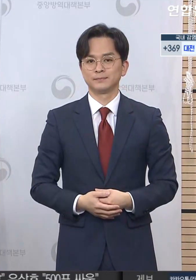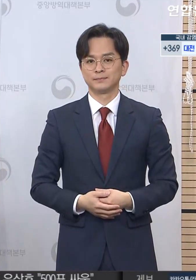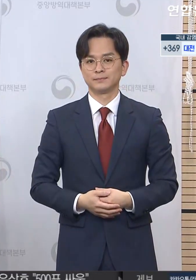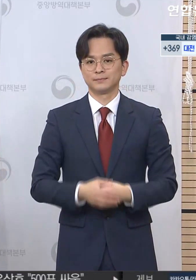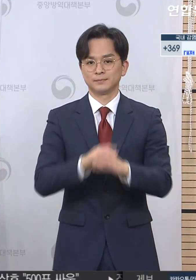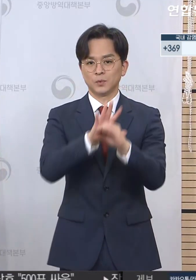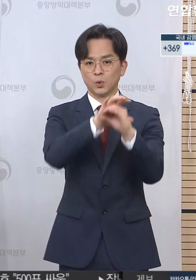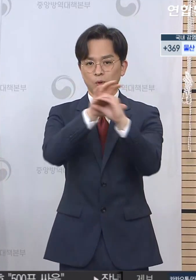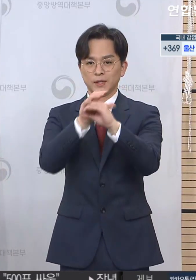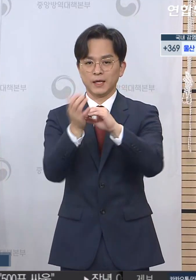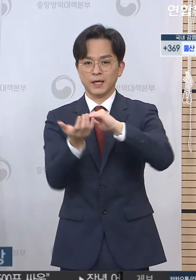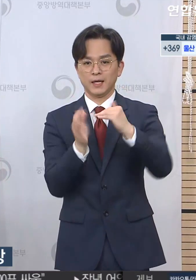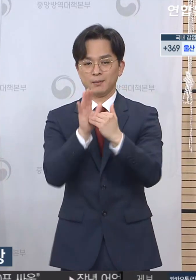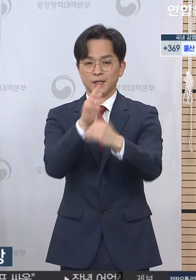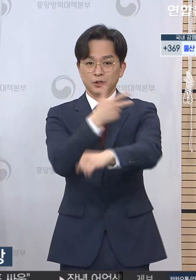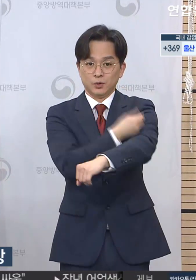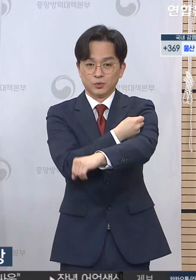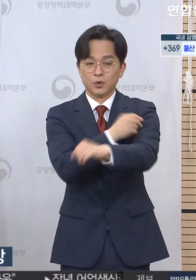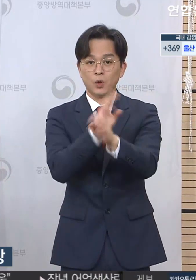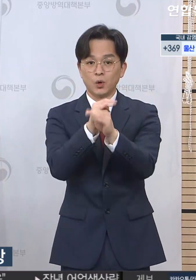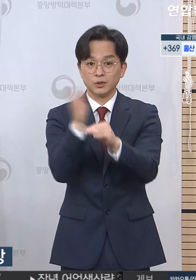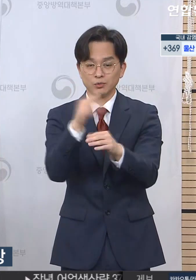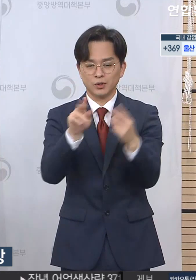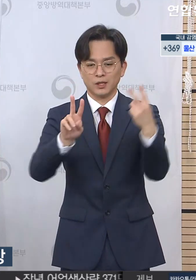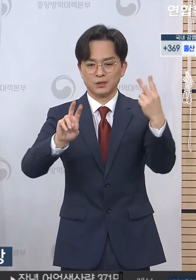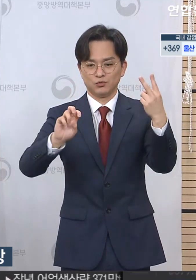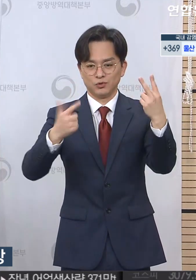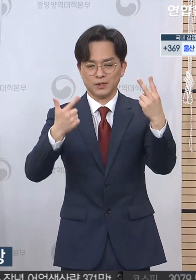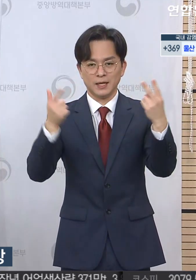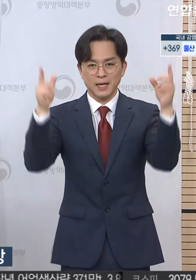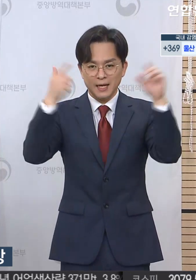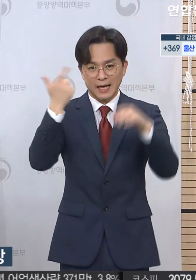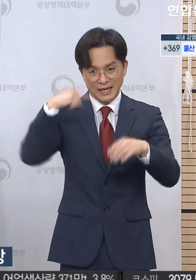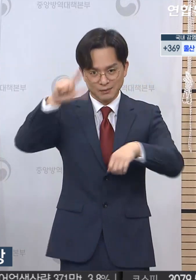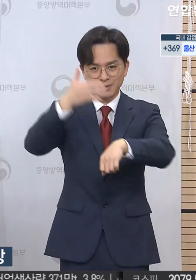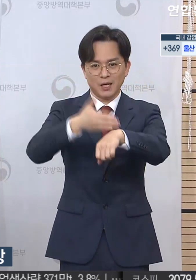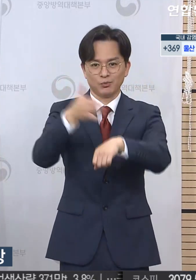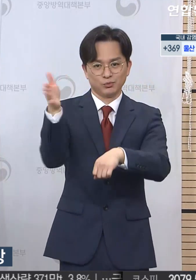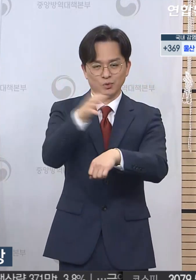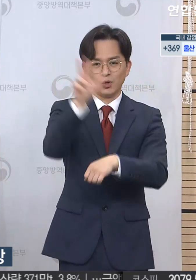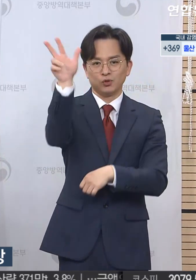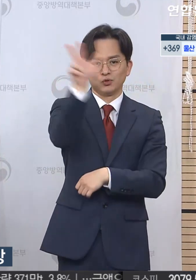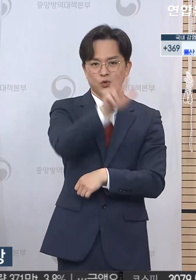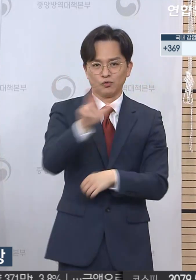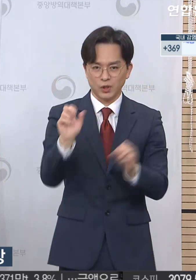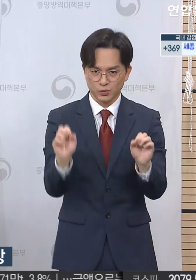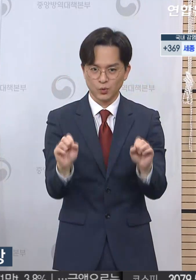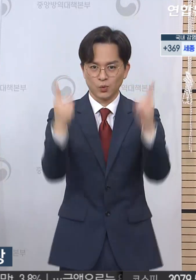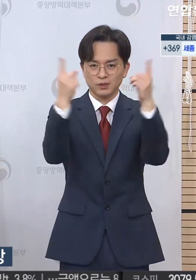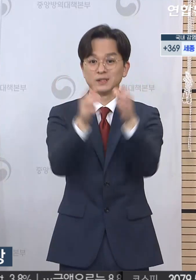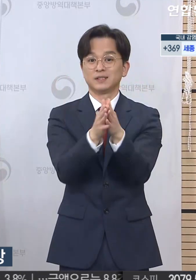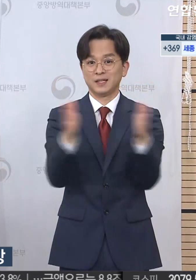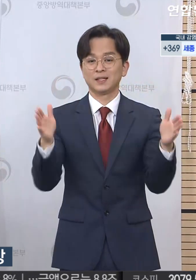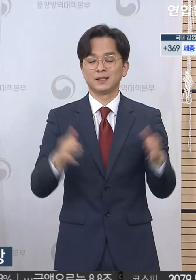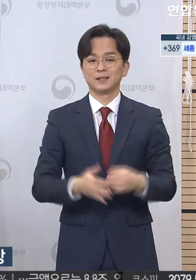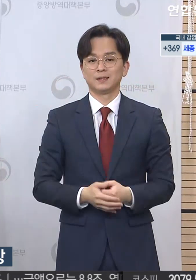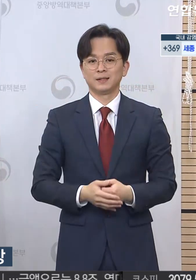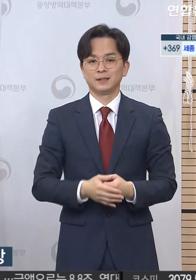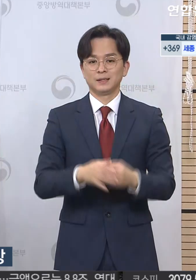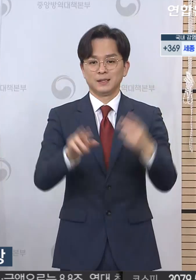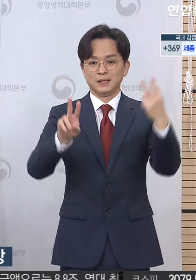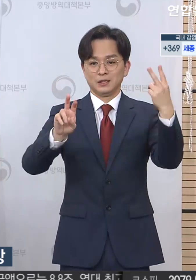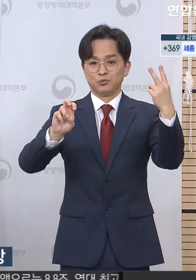네, 코로나19 예방접종이 2월 26일 금요일 9시부터 전국에 동시적으로 시작됩니다.